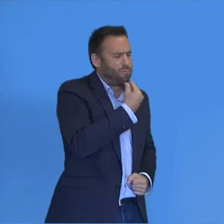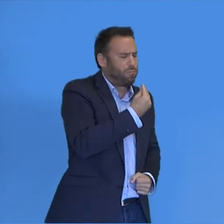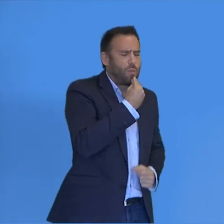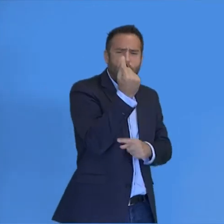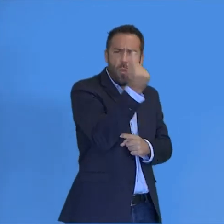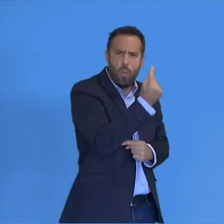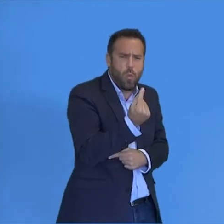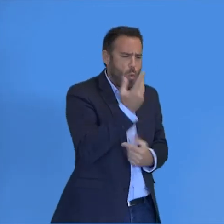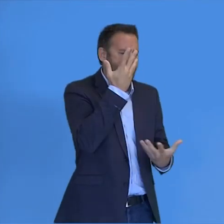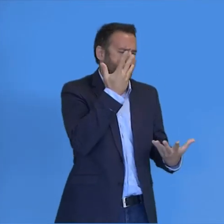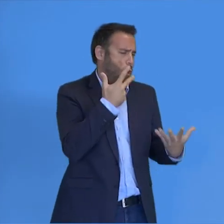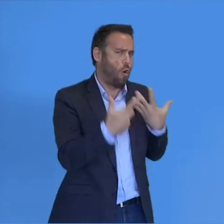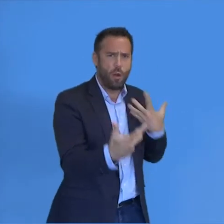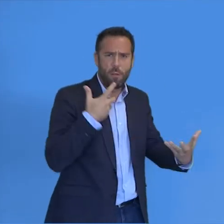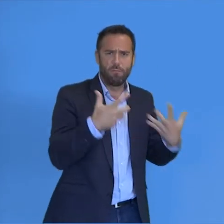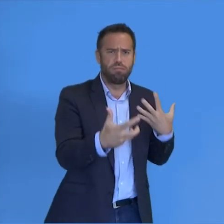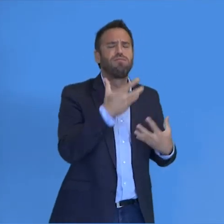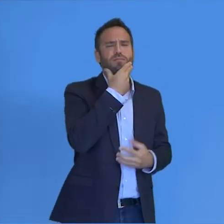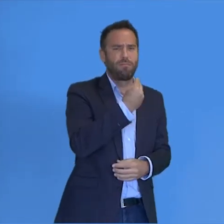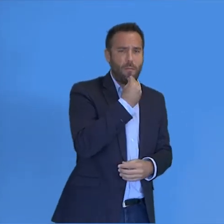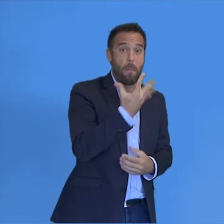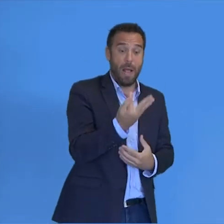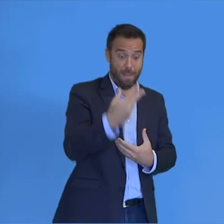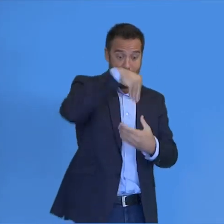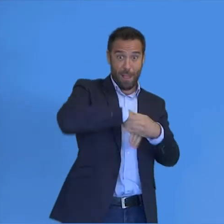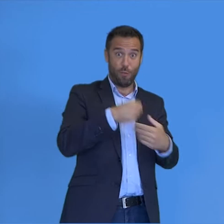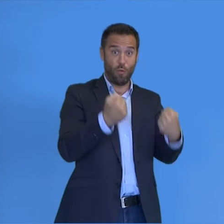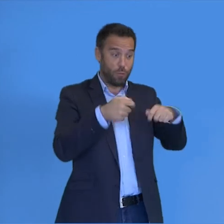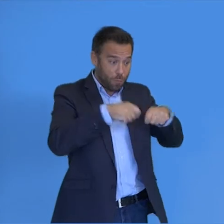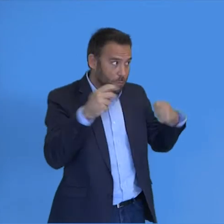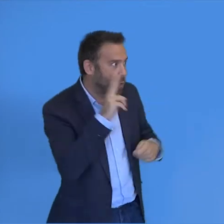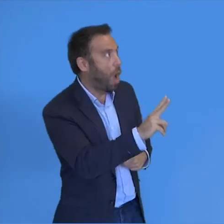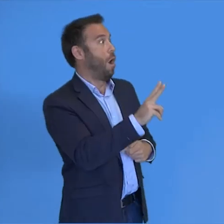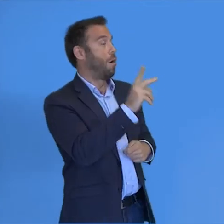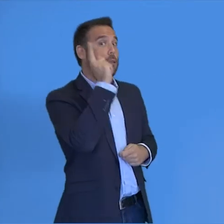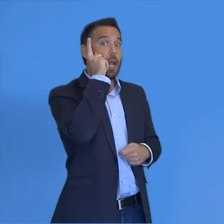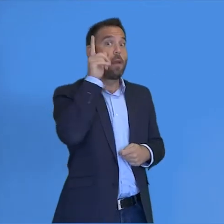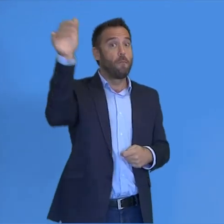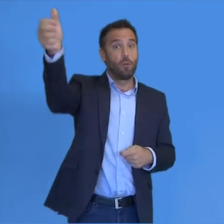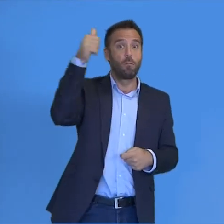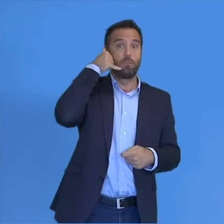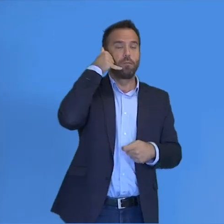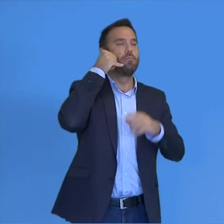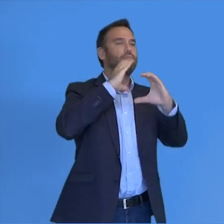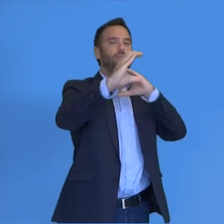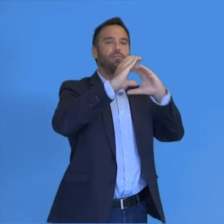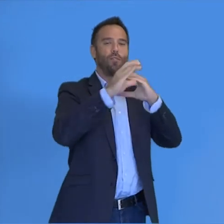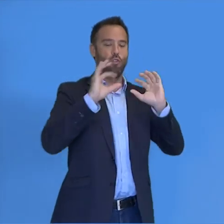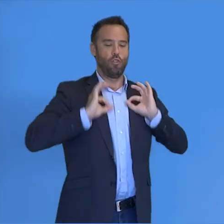en su interior podemos encontrar un teléfono que permite a los pasajeros comunicarse con el chófer su antiguo propietario se trataba de un